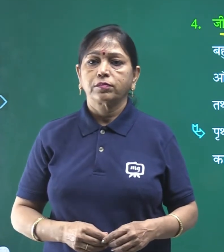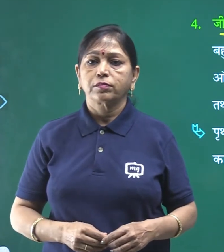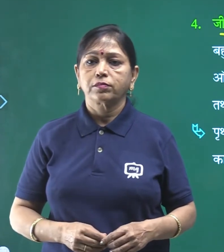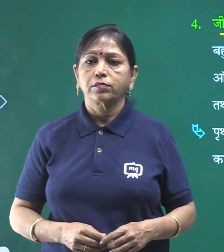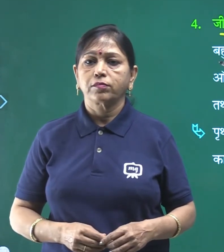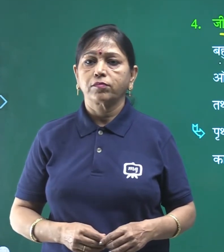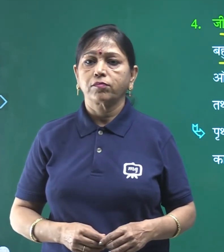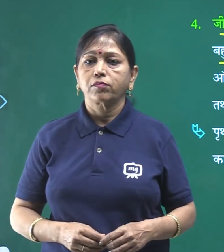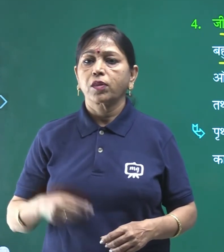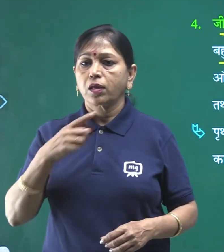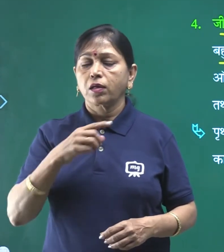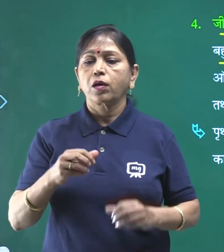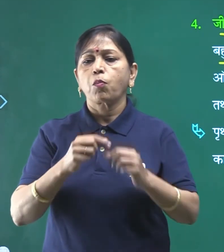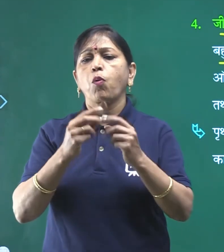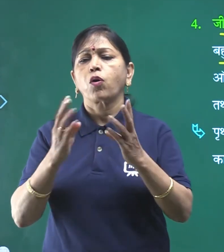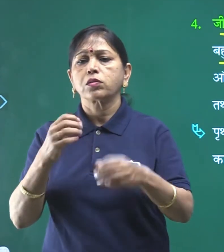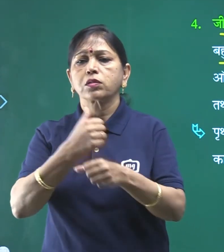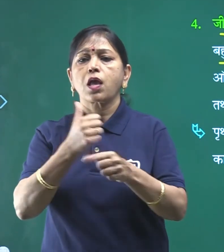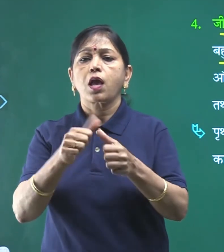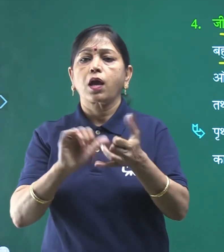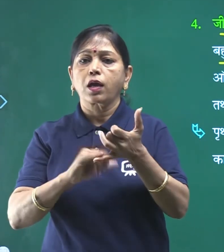कि यह बहुत सी के शो